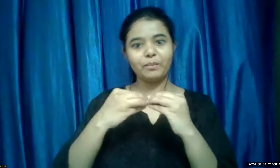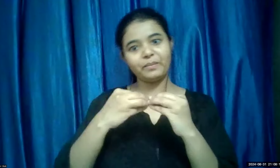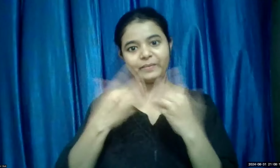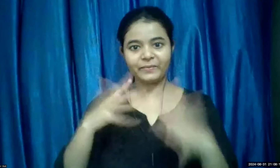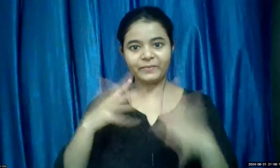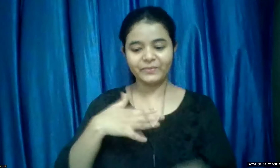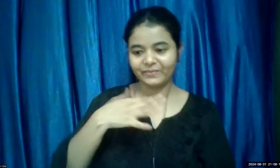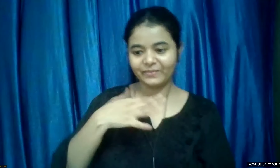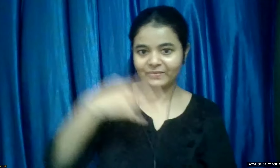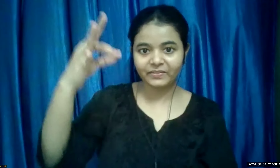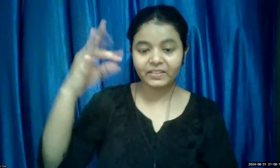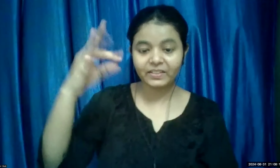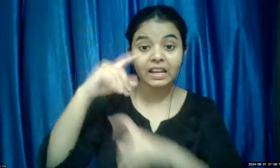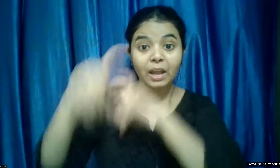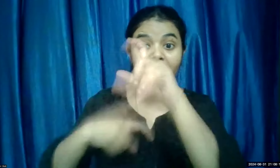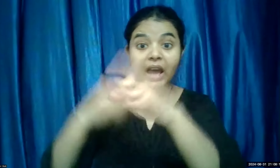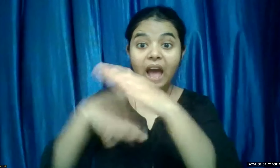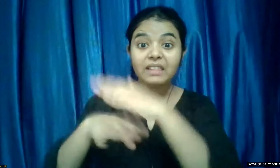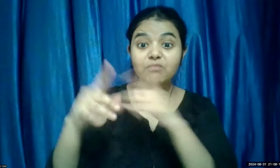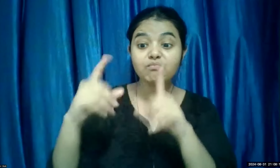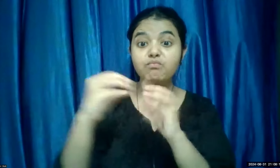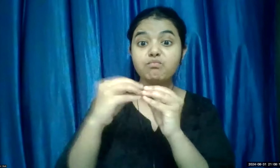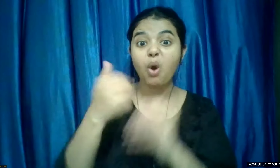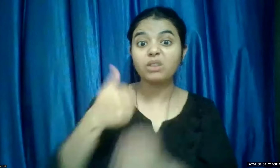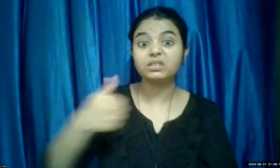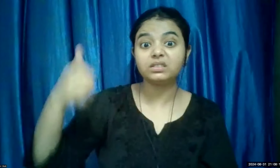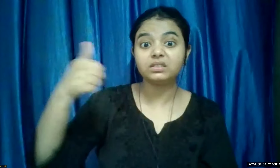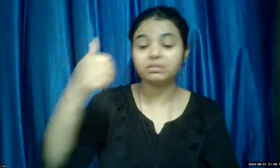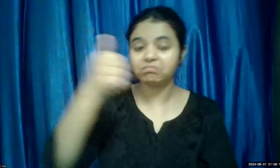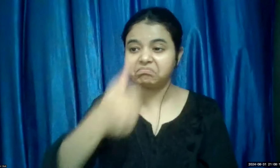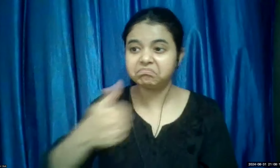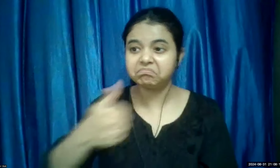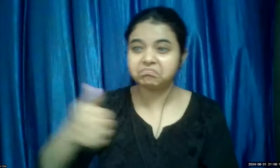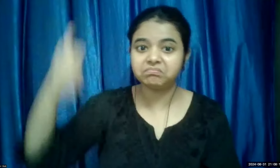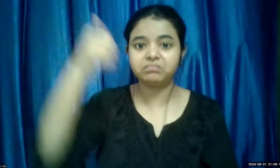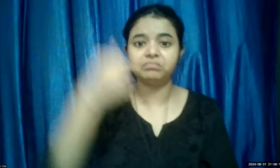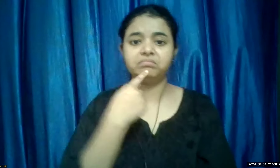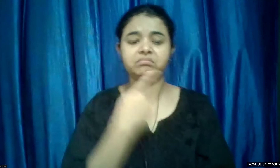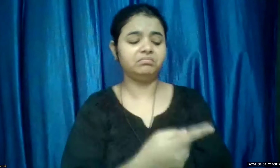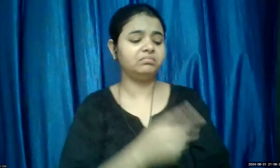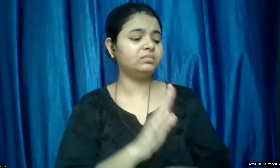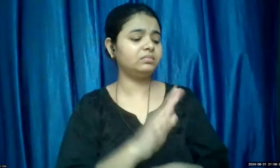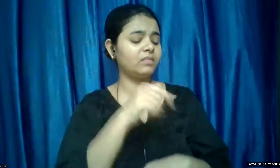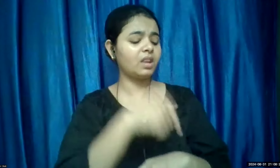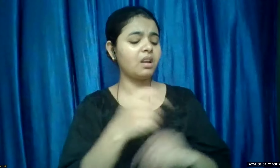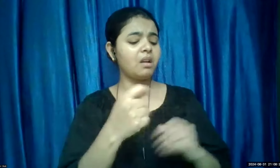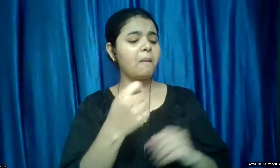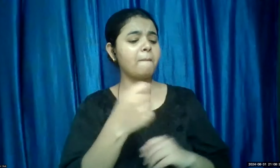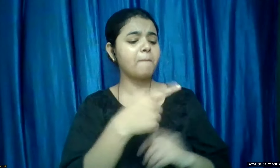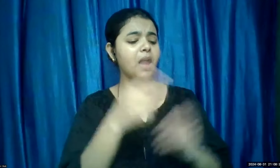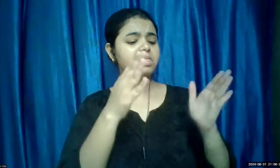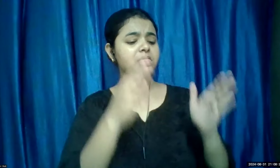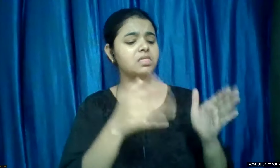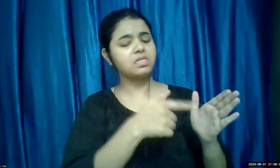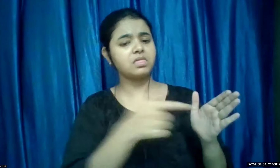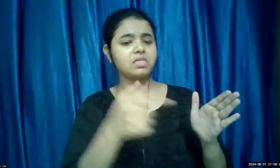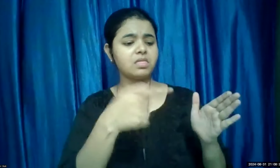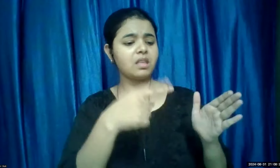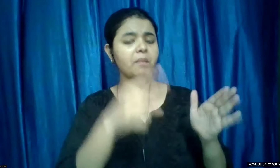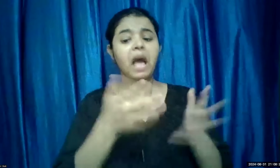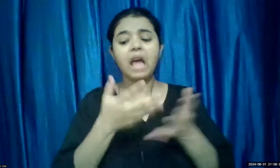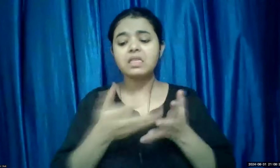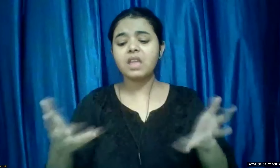और हमारा जो मालिक है वो कहे कि आज तुम्हें इस महीने में 1 लाख रुपए का सामान